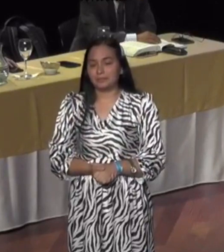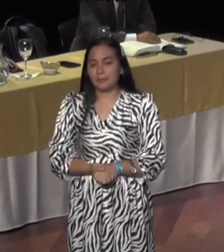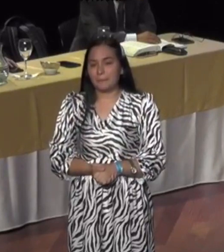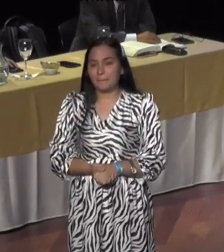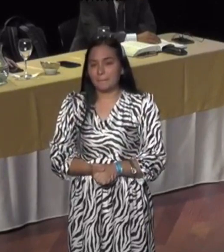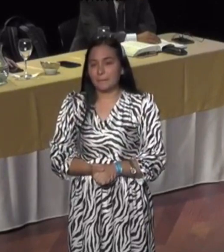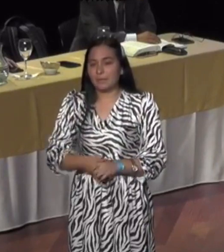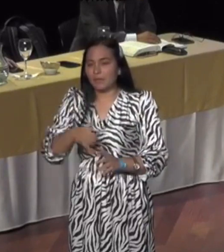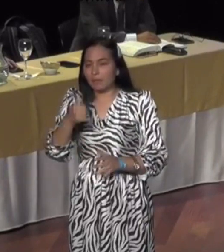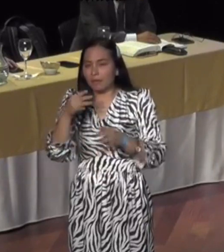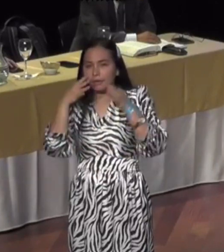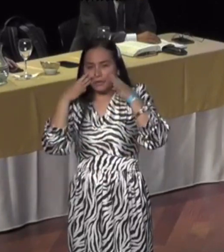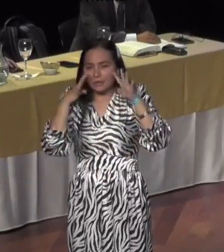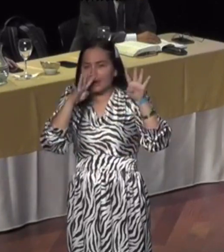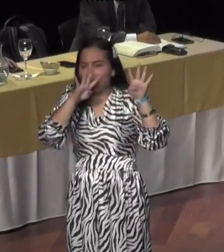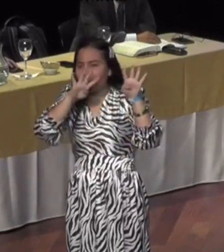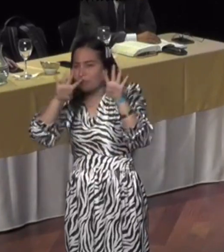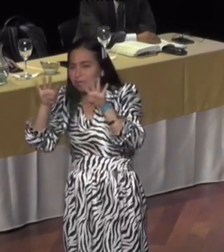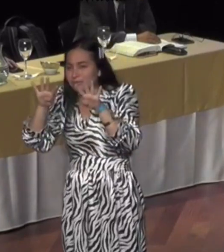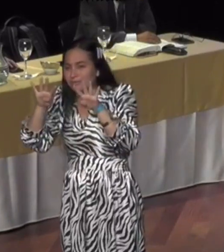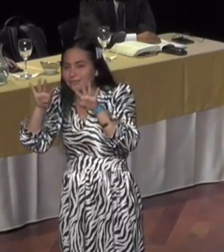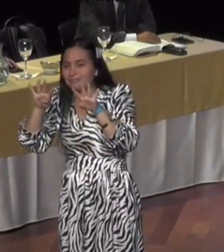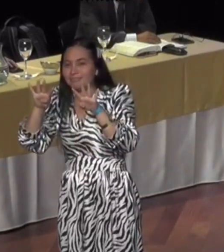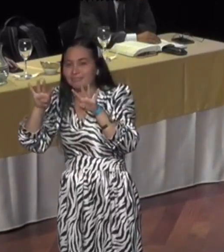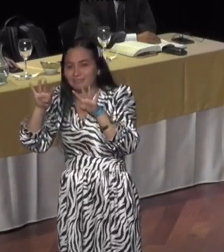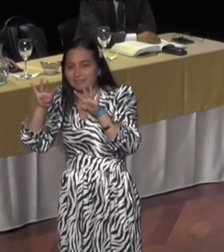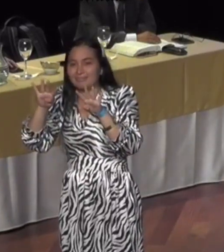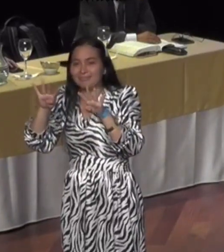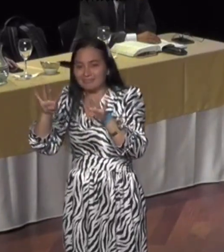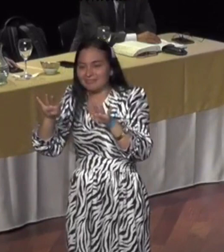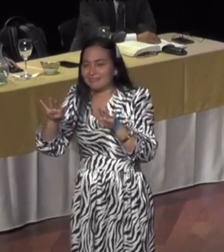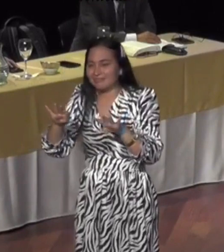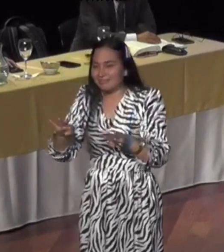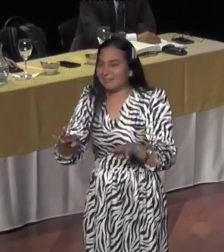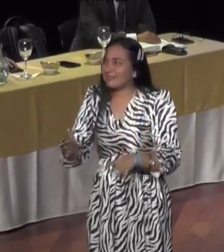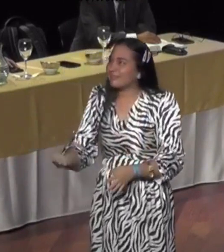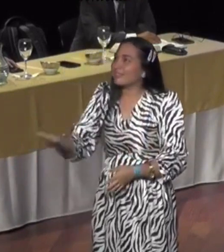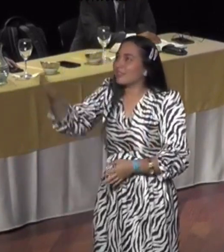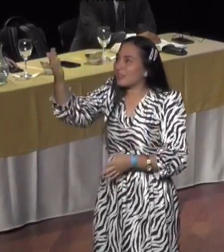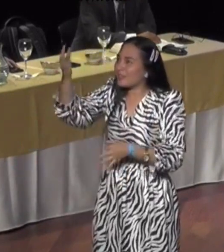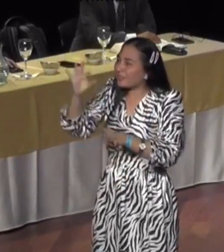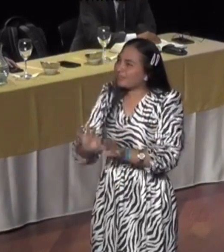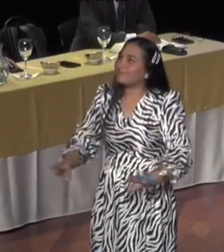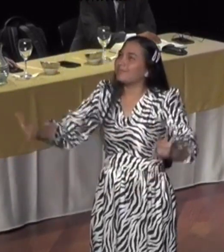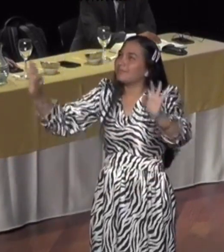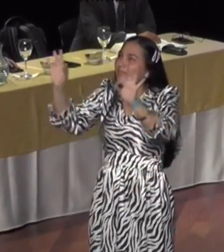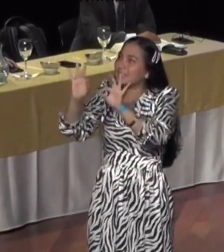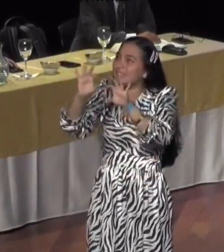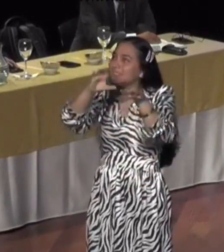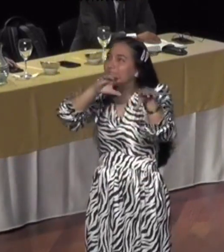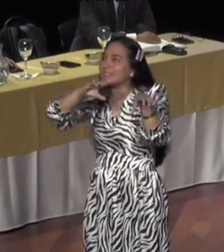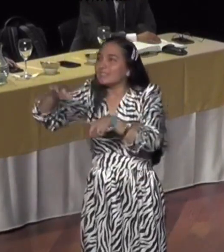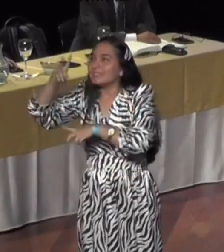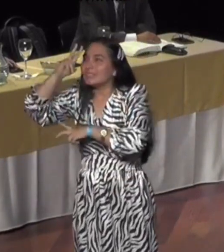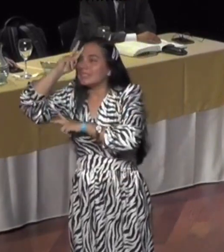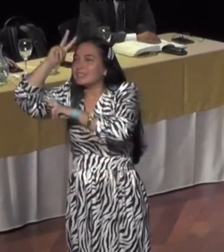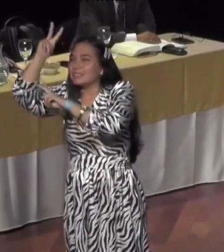Hoy yo veo sus vidas y digo, valió la pena vivir para Dios. Valió la pena guardarse para